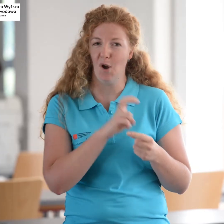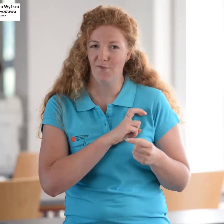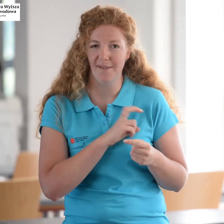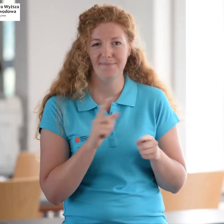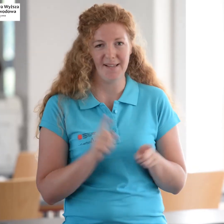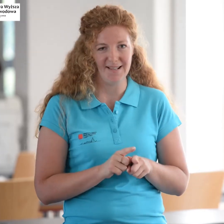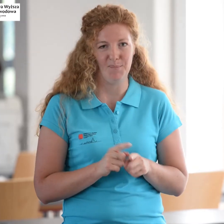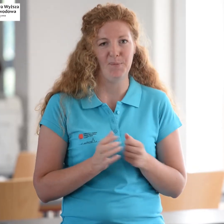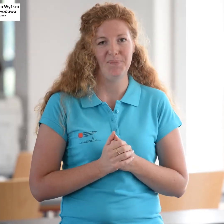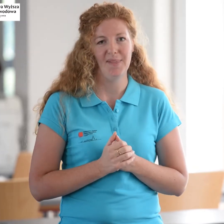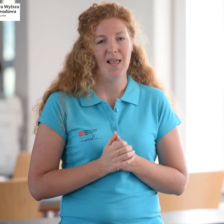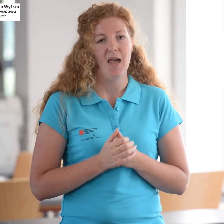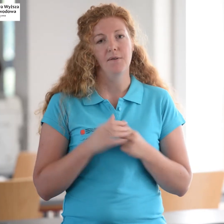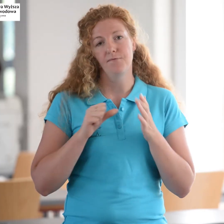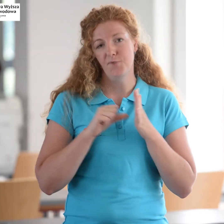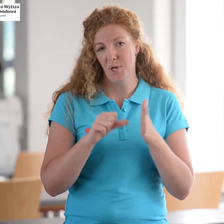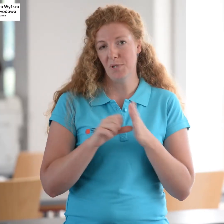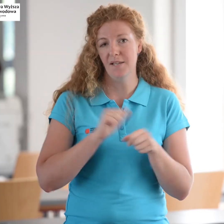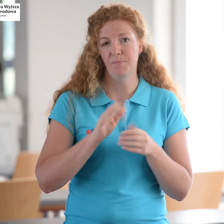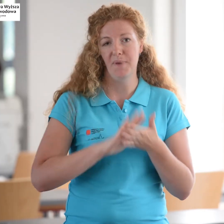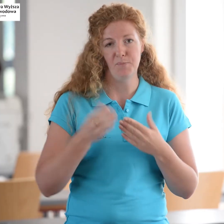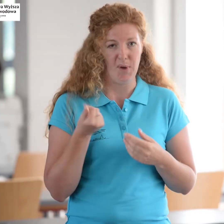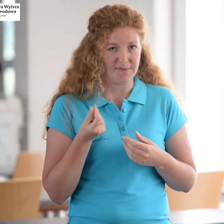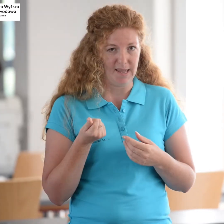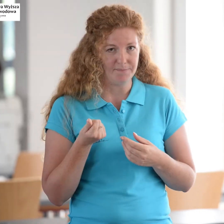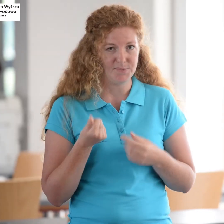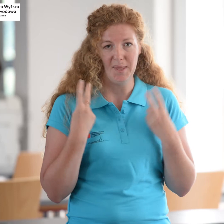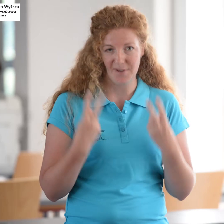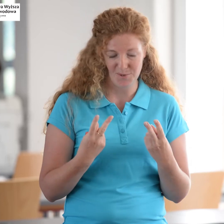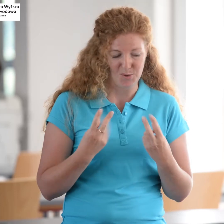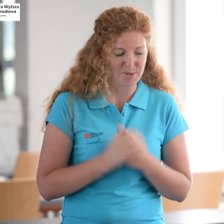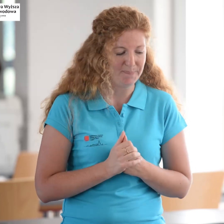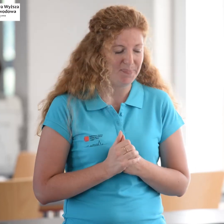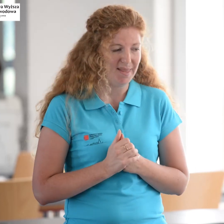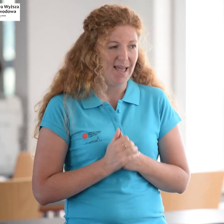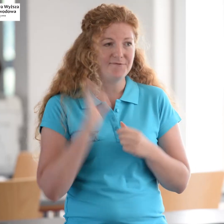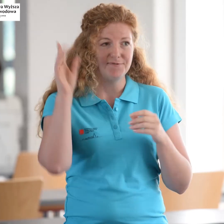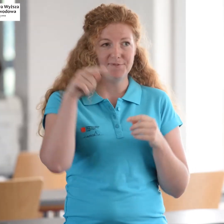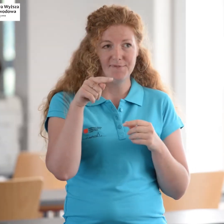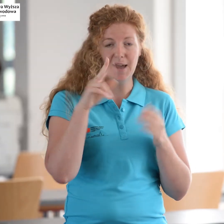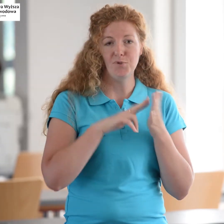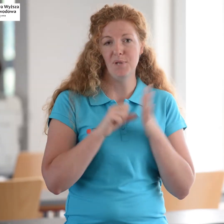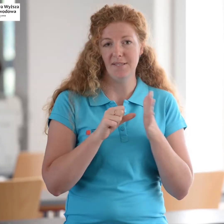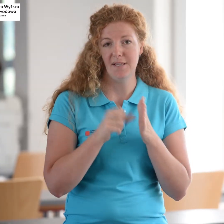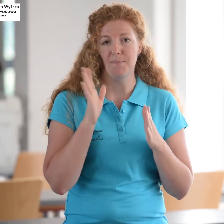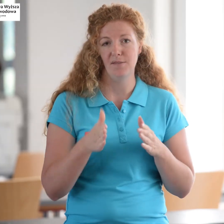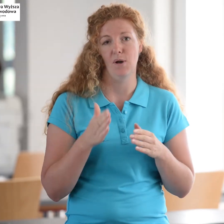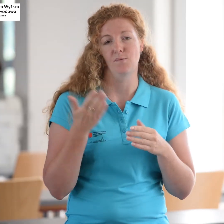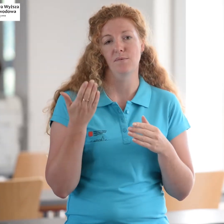sportowe, tak samo. Wycieczka jest bezpłatna, to najważniejsze. Na wycieczce